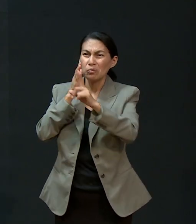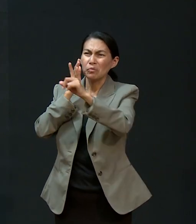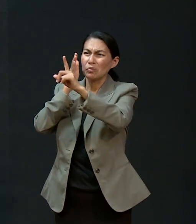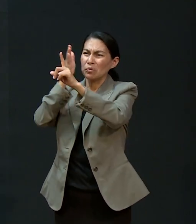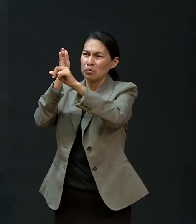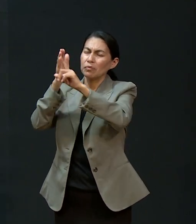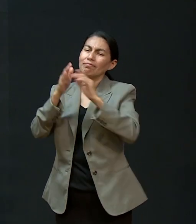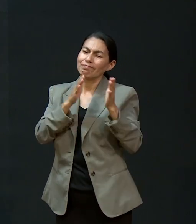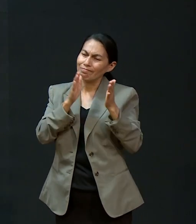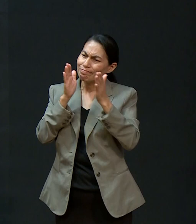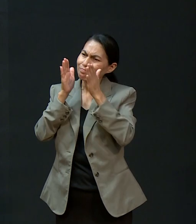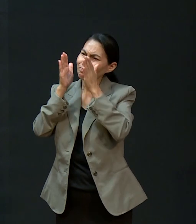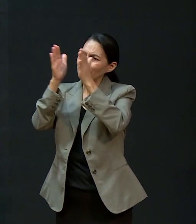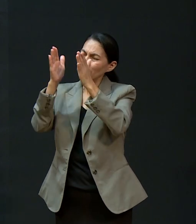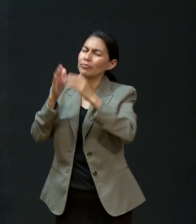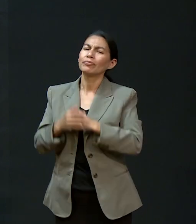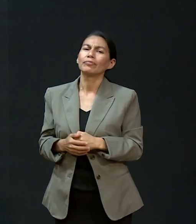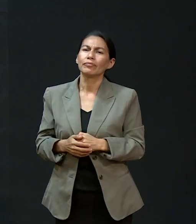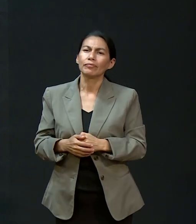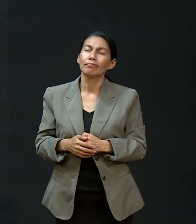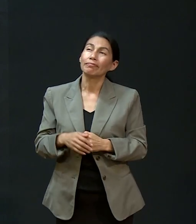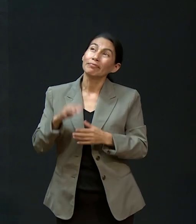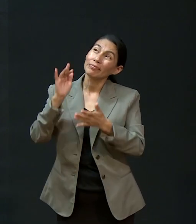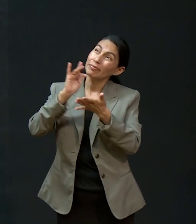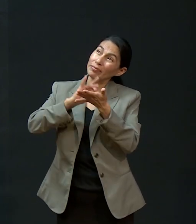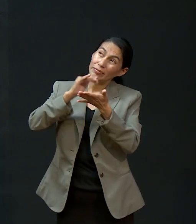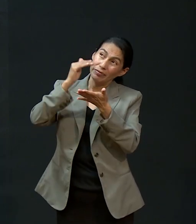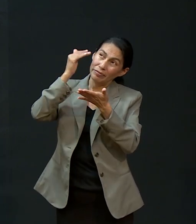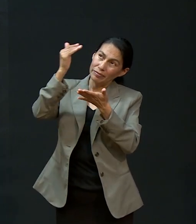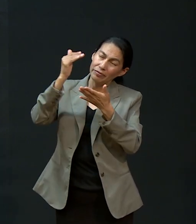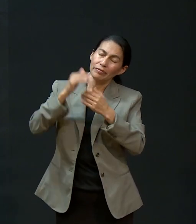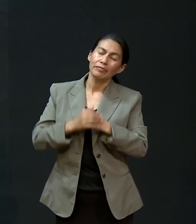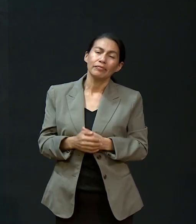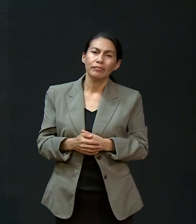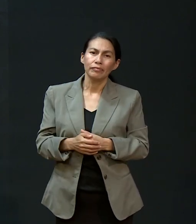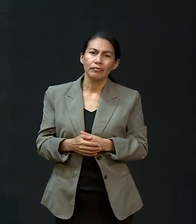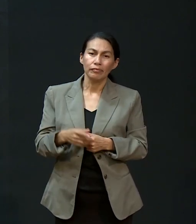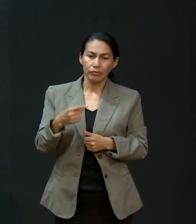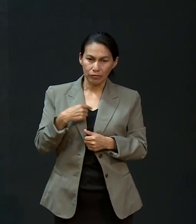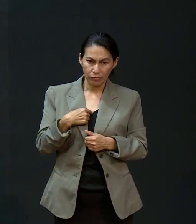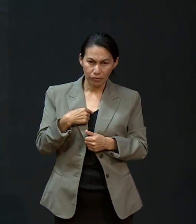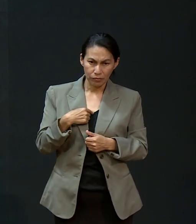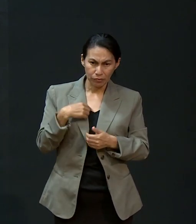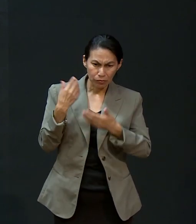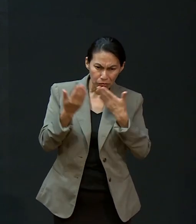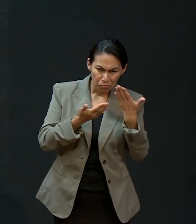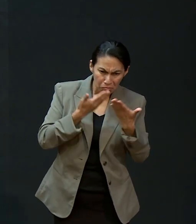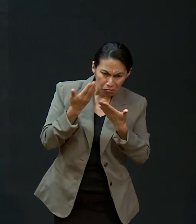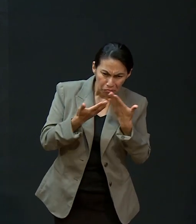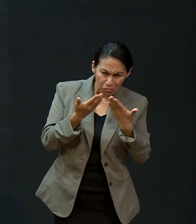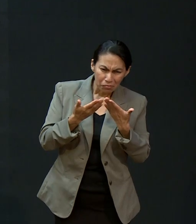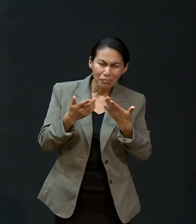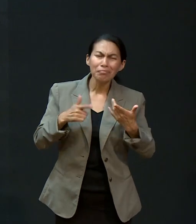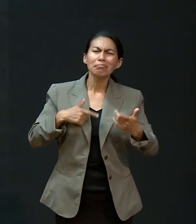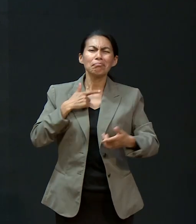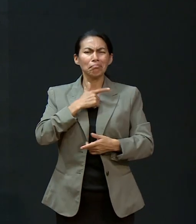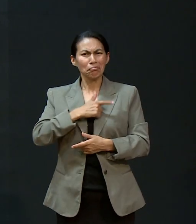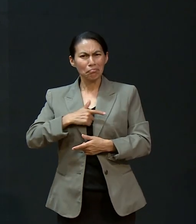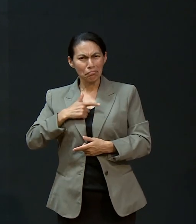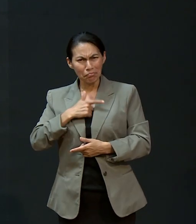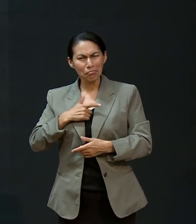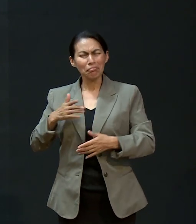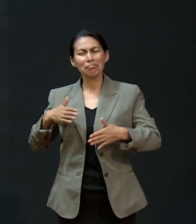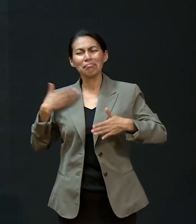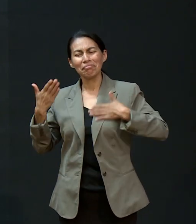Entonces, pues doy gracias a Dios por eso. Doy bastantes gracias porque en la carrera que yo estoy,